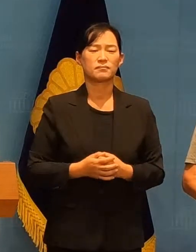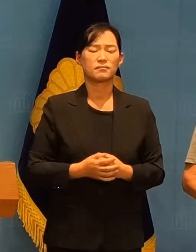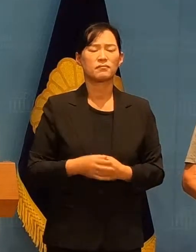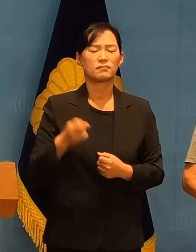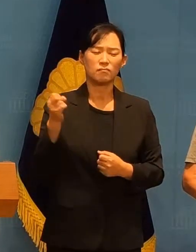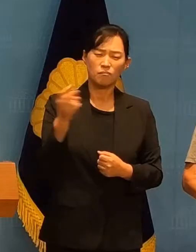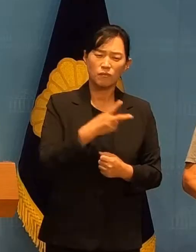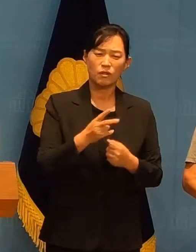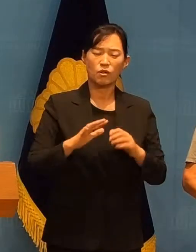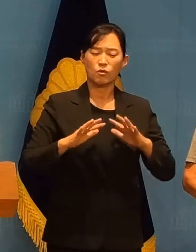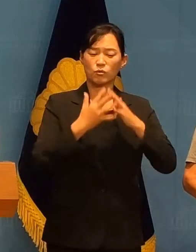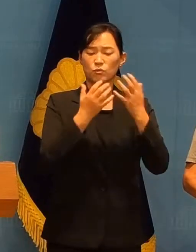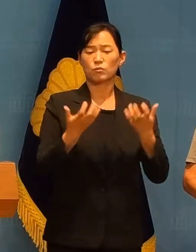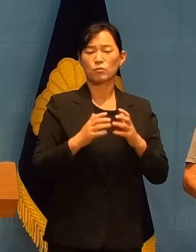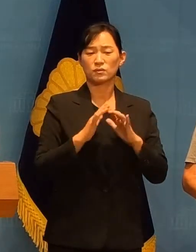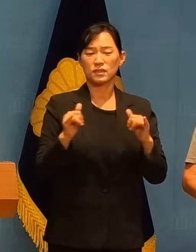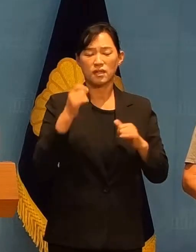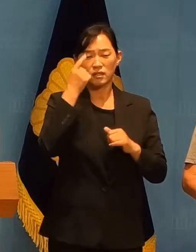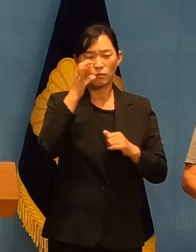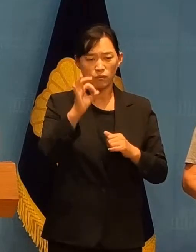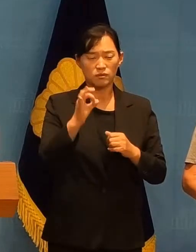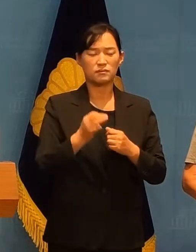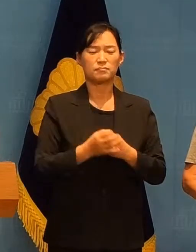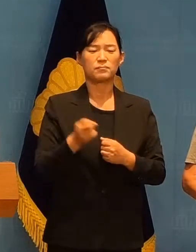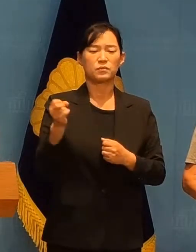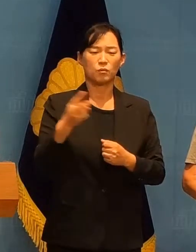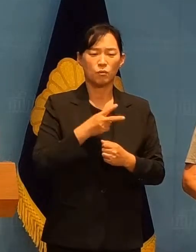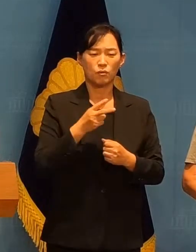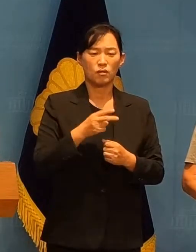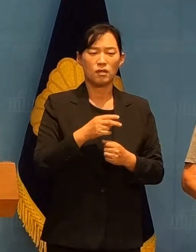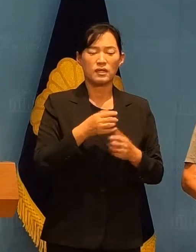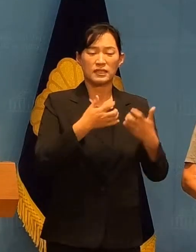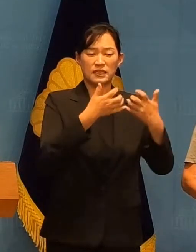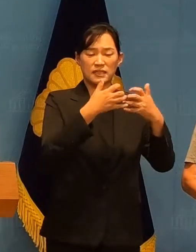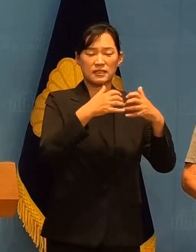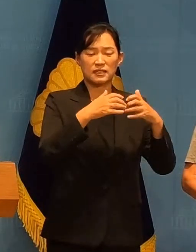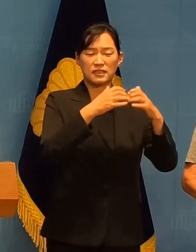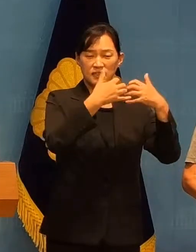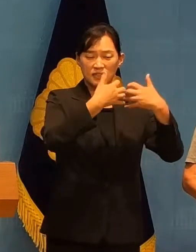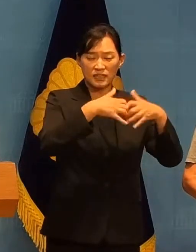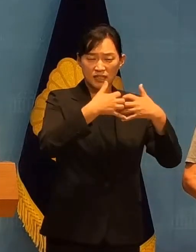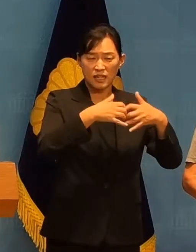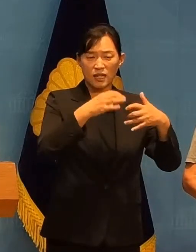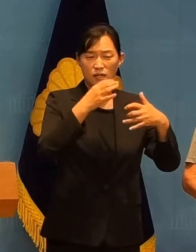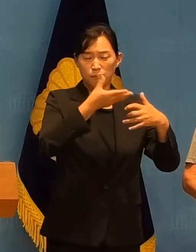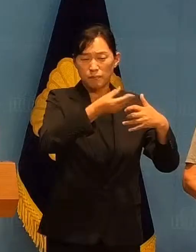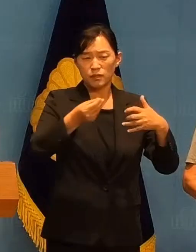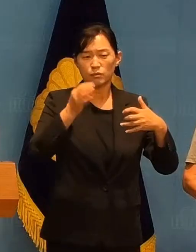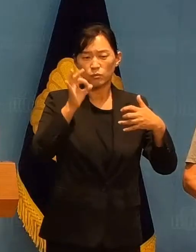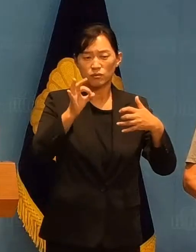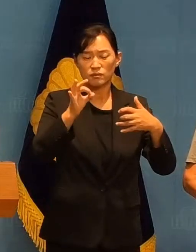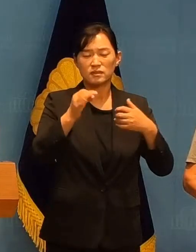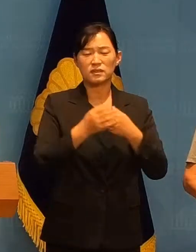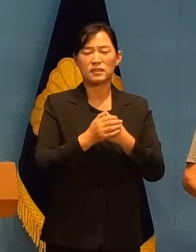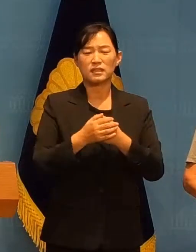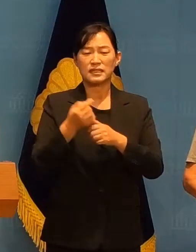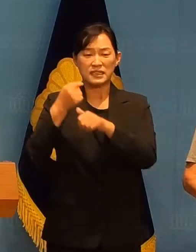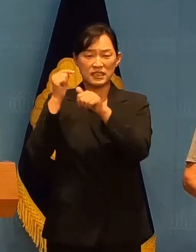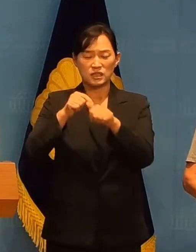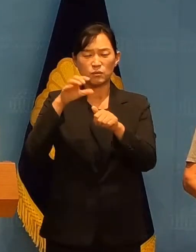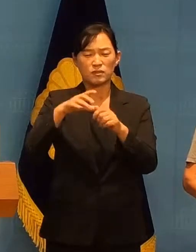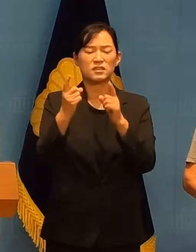또한 건설 노동자 임금 및 대금을 발주처가 직접 지급하는 제도를